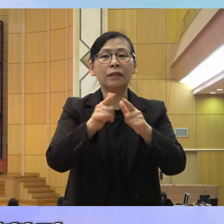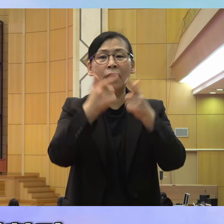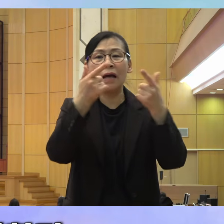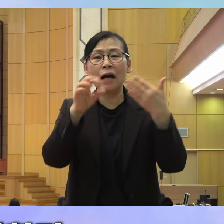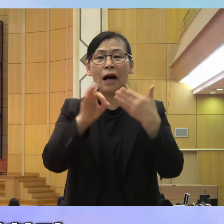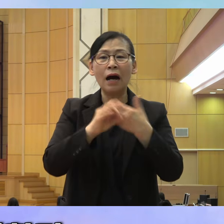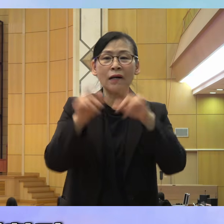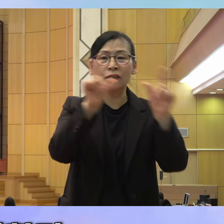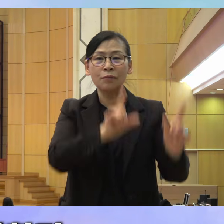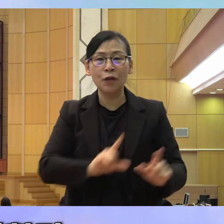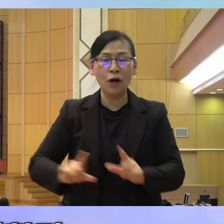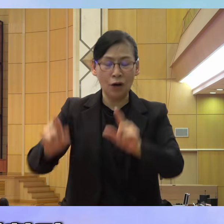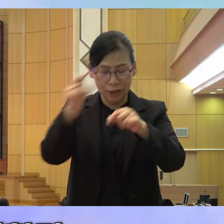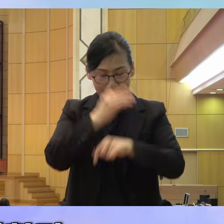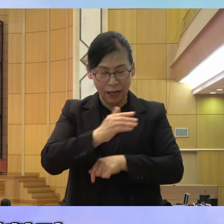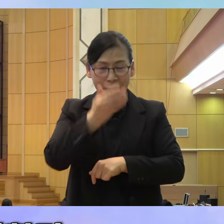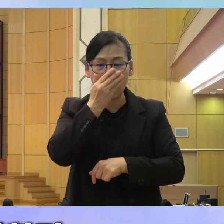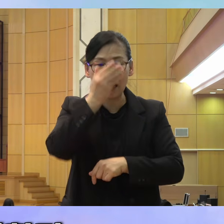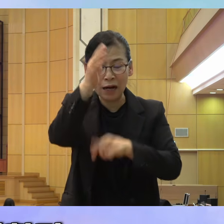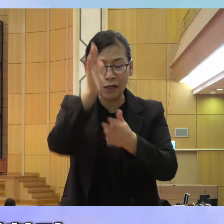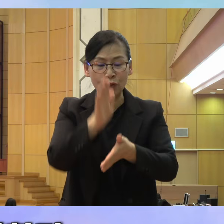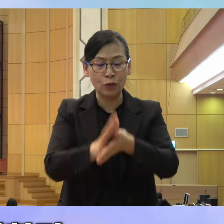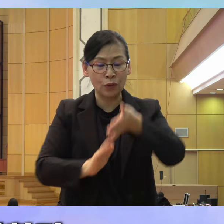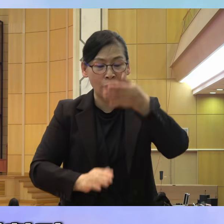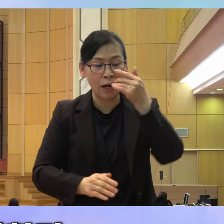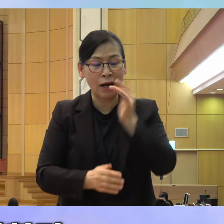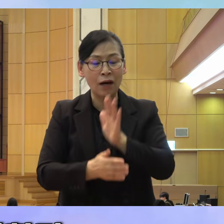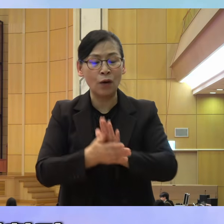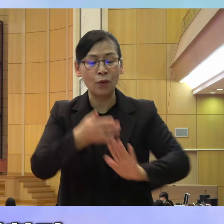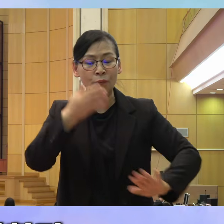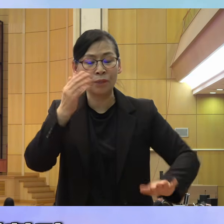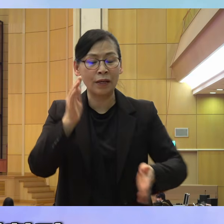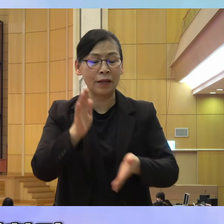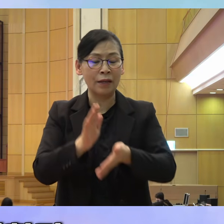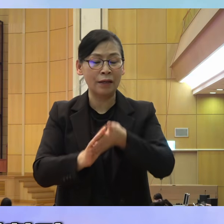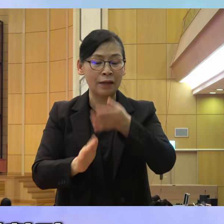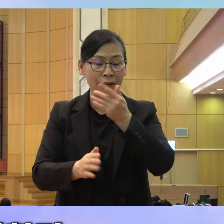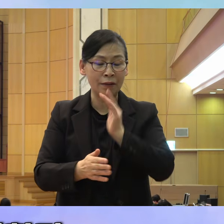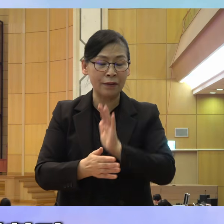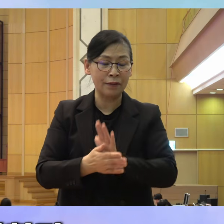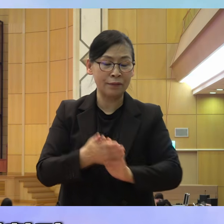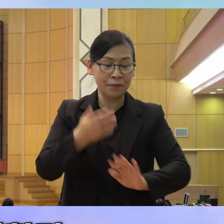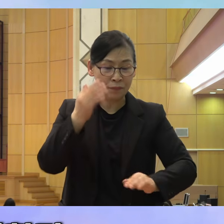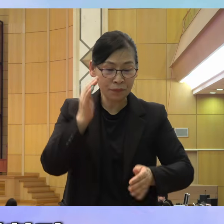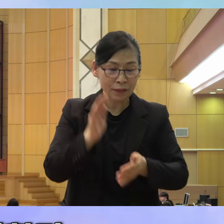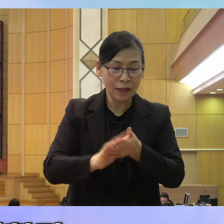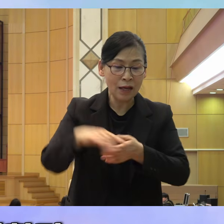은혜 아니면 살아갈 수가 없네.